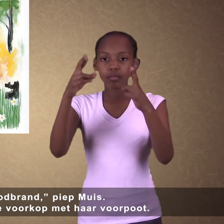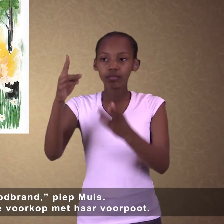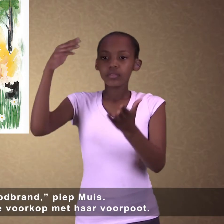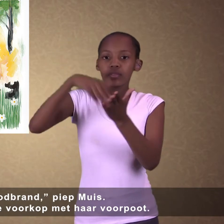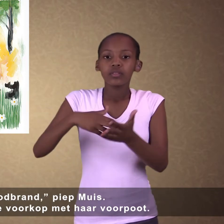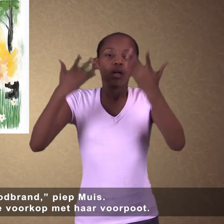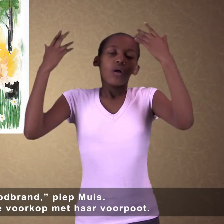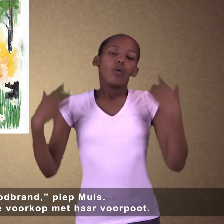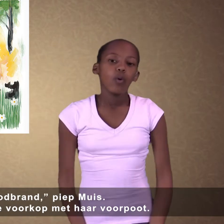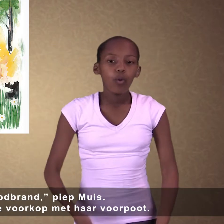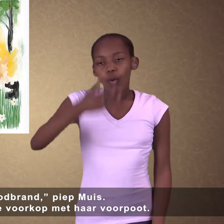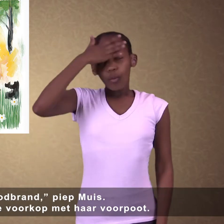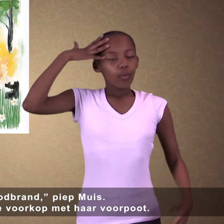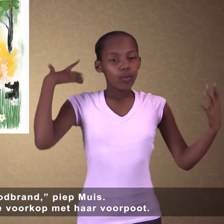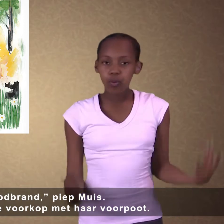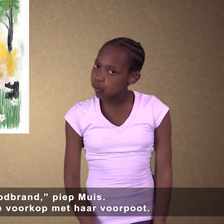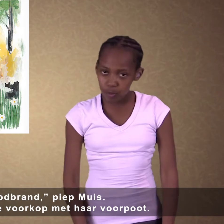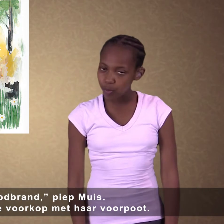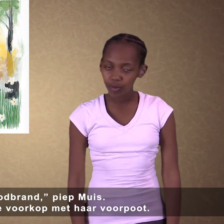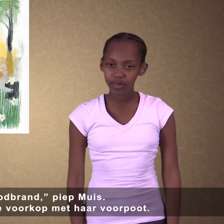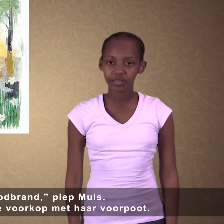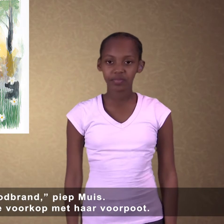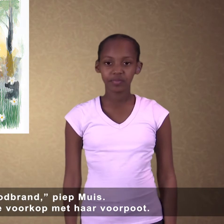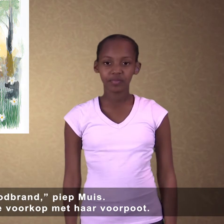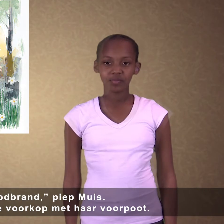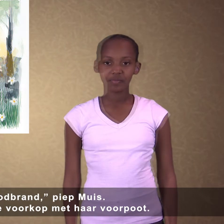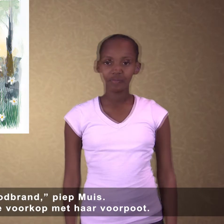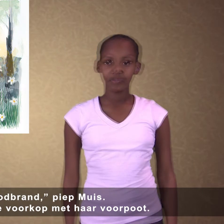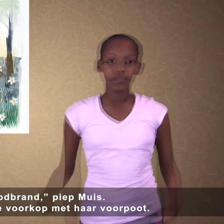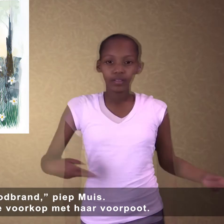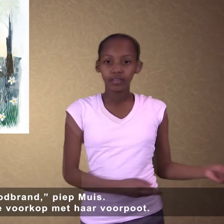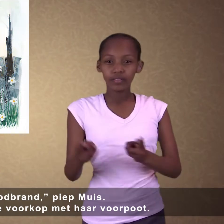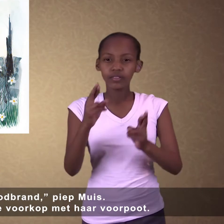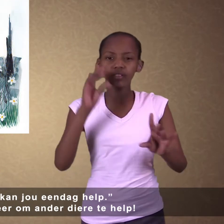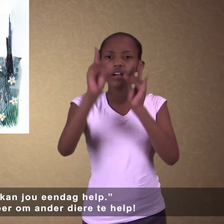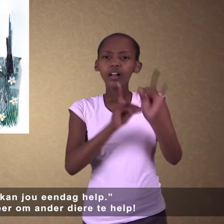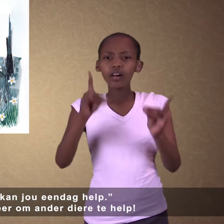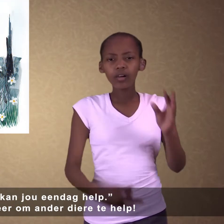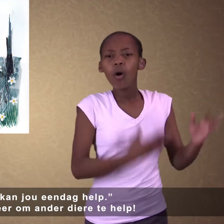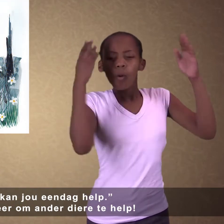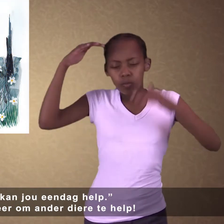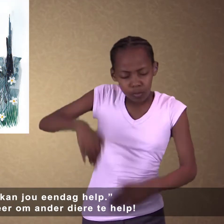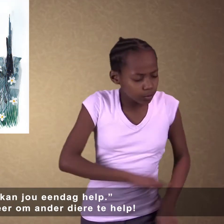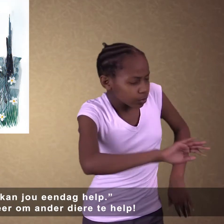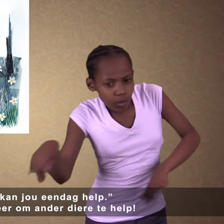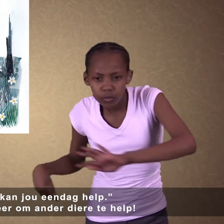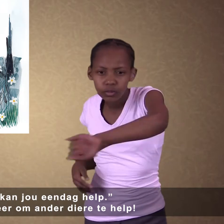piep muis. Sy streel olifant se kop met haar voorpoot. Ek wens ek kon jou eendag